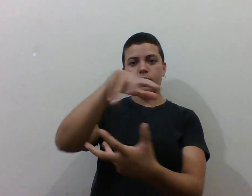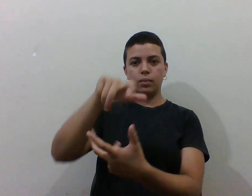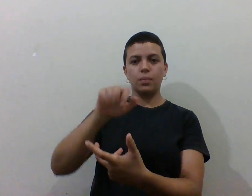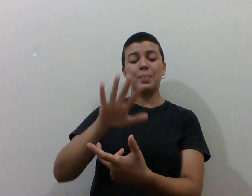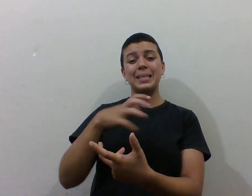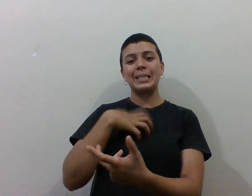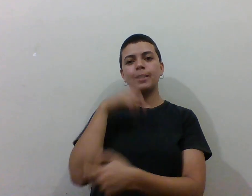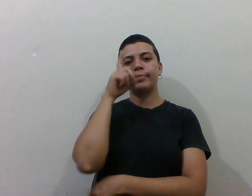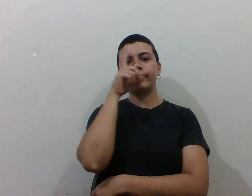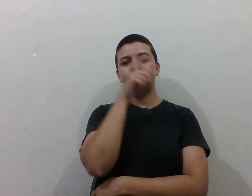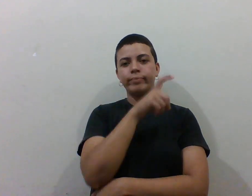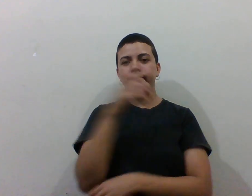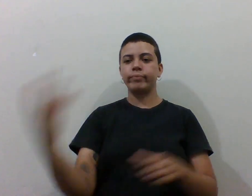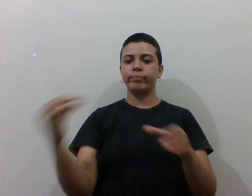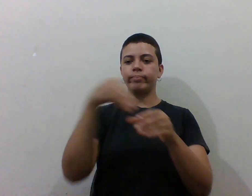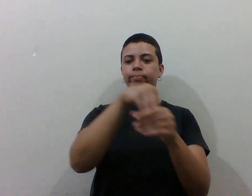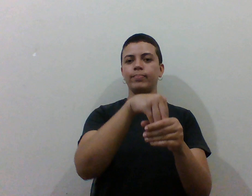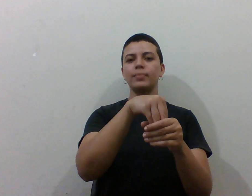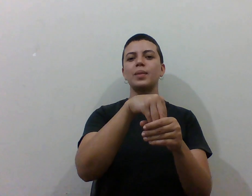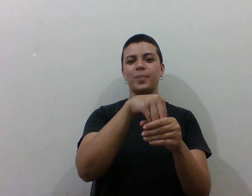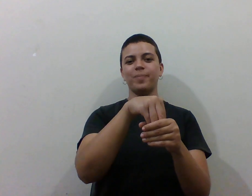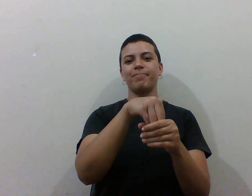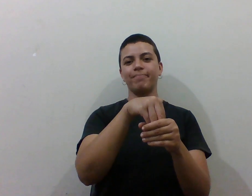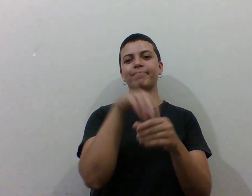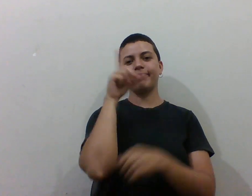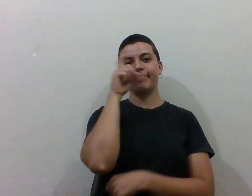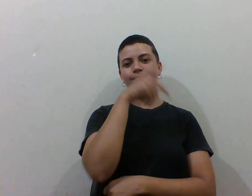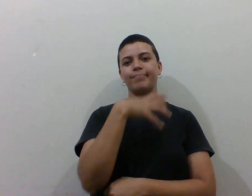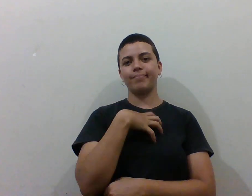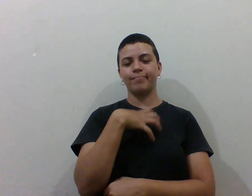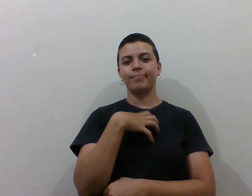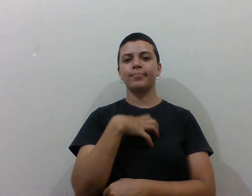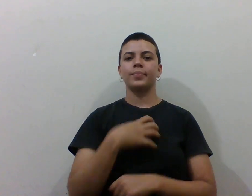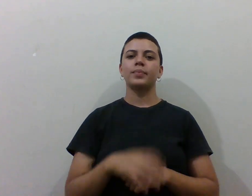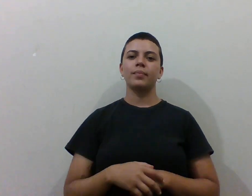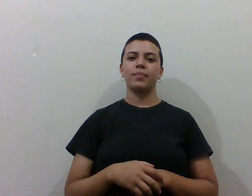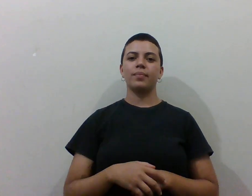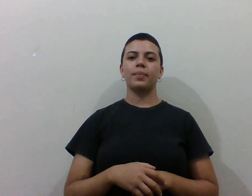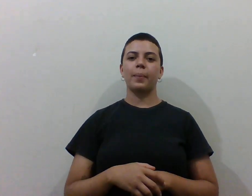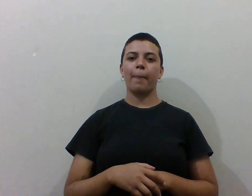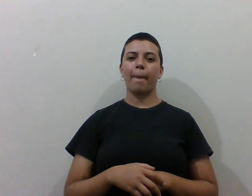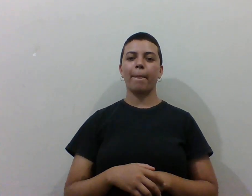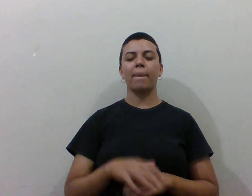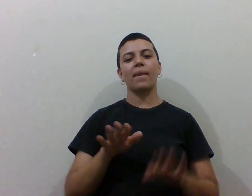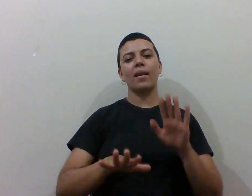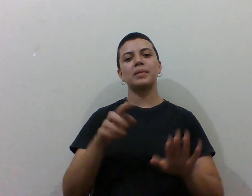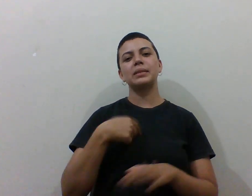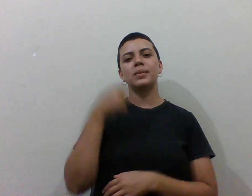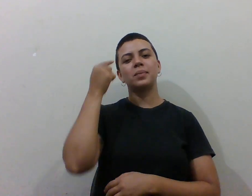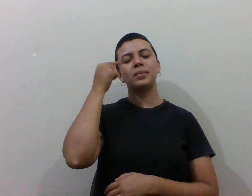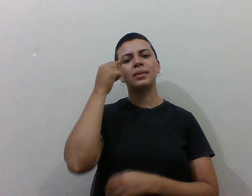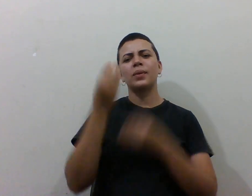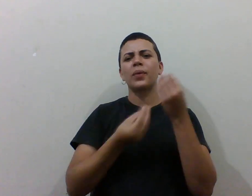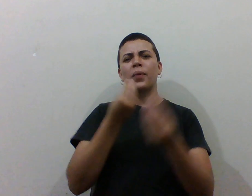disciplina esse recorte de direitos humanos com transversalidade e aí eu fico pensando nos meus colegas que não fazem